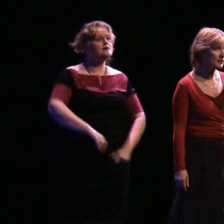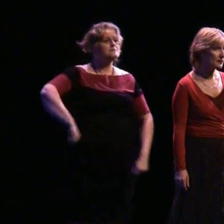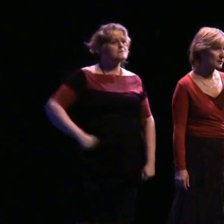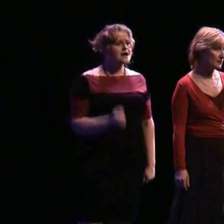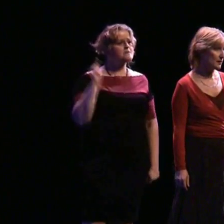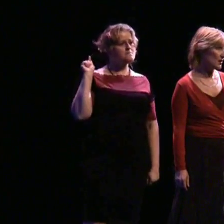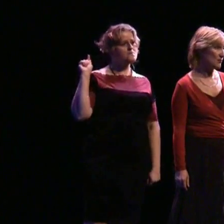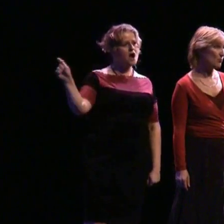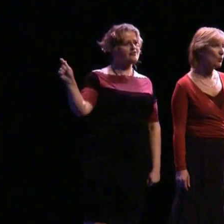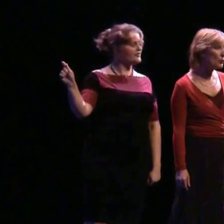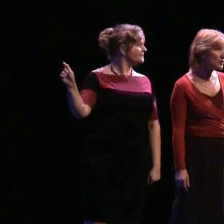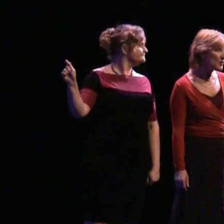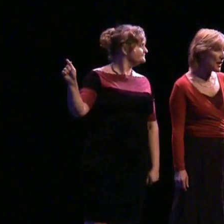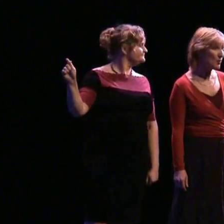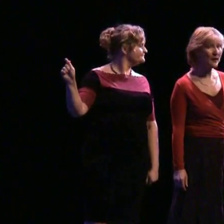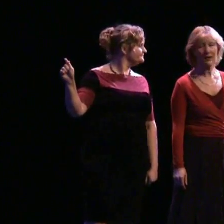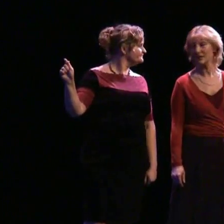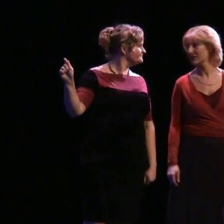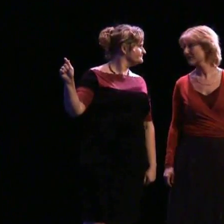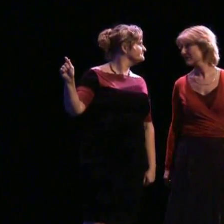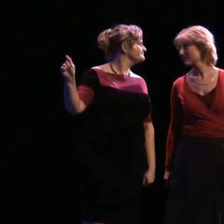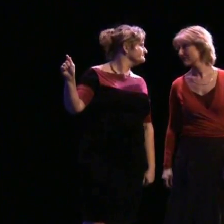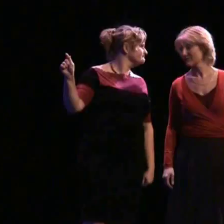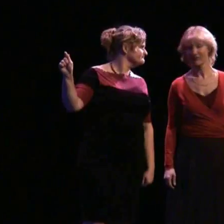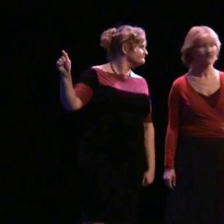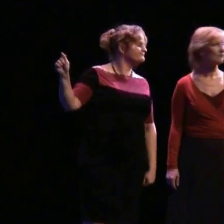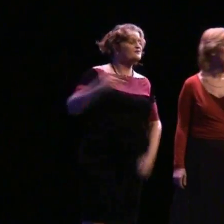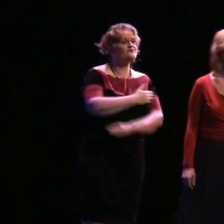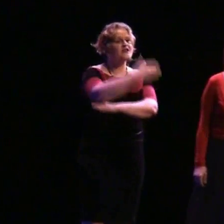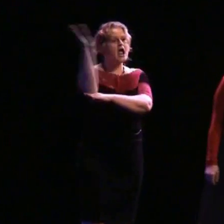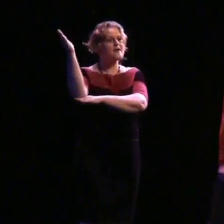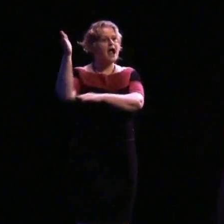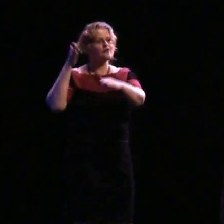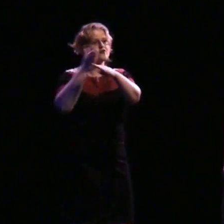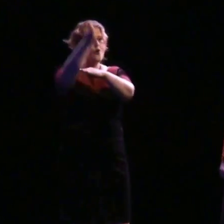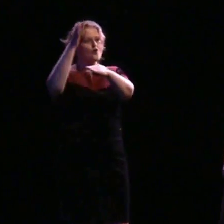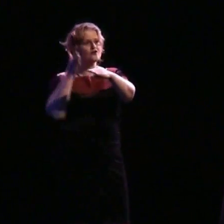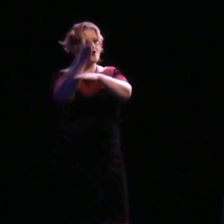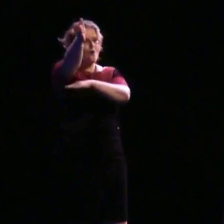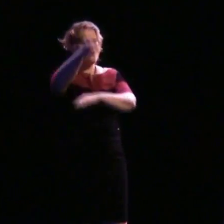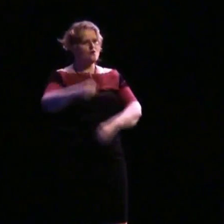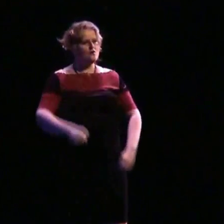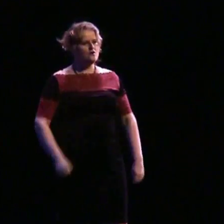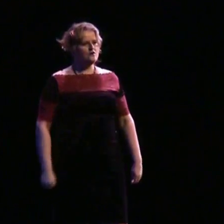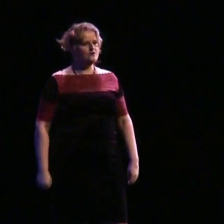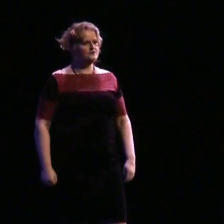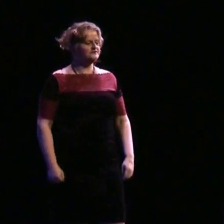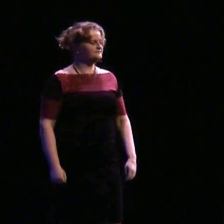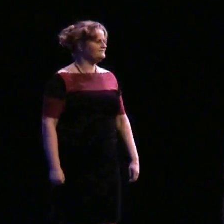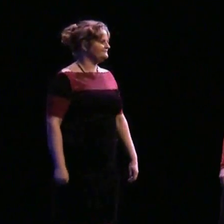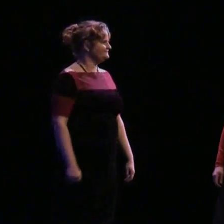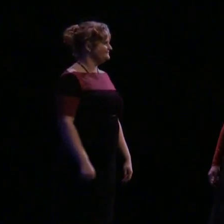elkaar. En bovendien, mijn man bleef gewoon vreemd gaan.